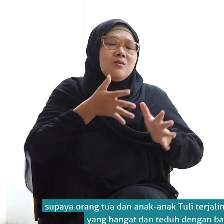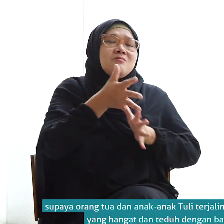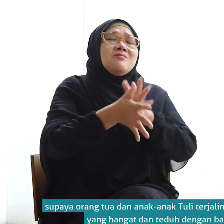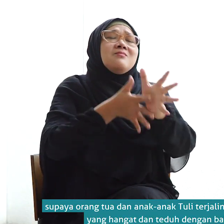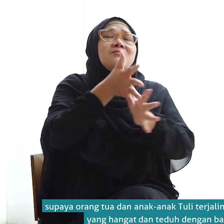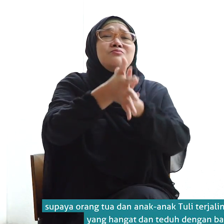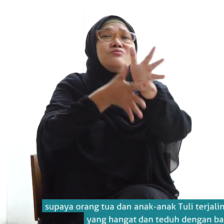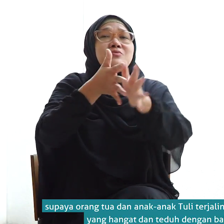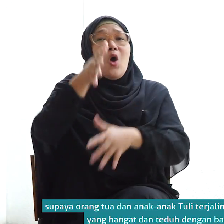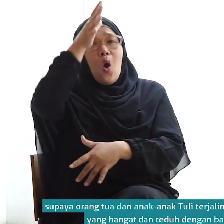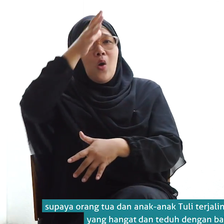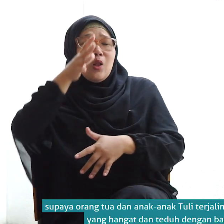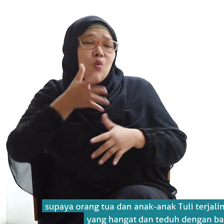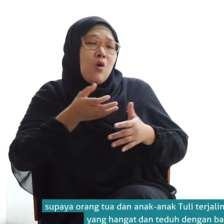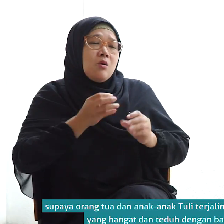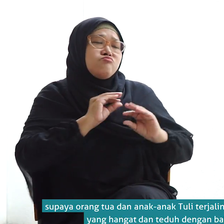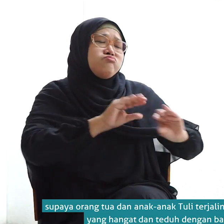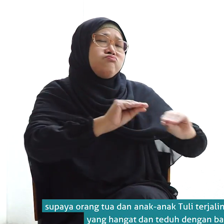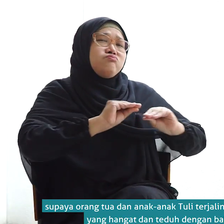Supaya orang tua dan anak-anak tuli terjalin hubungan